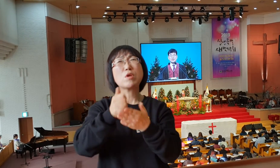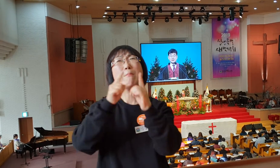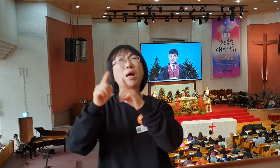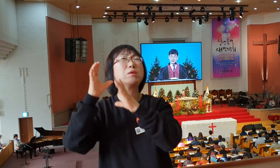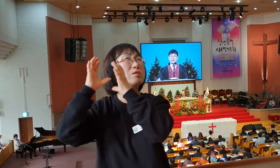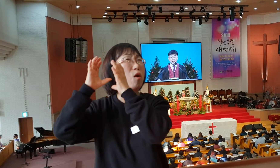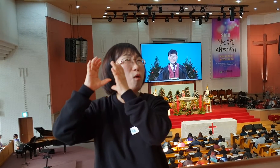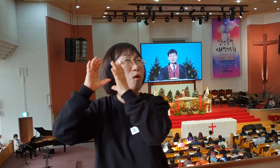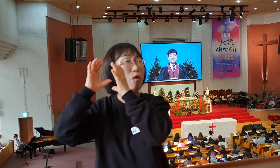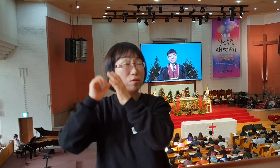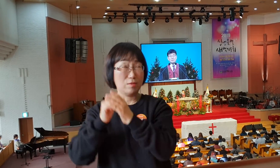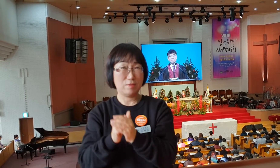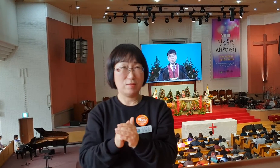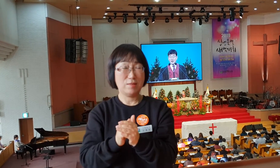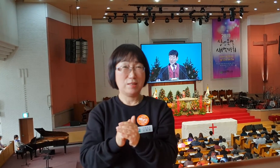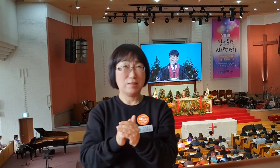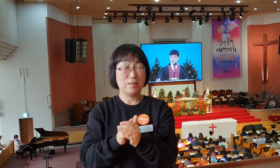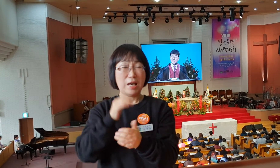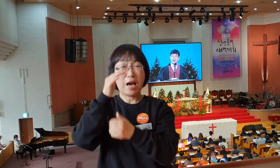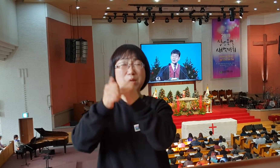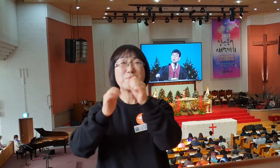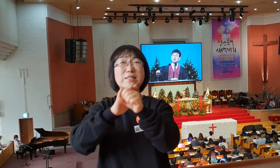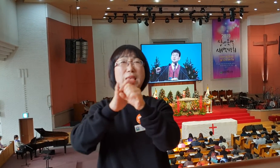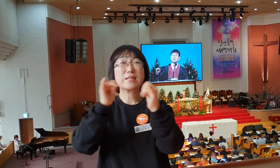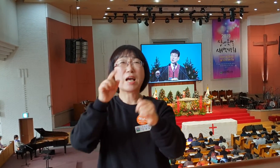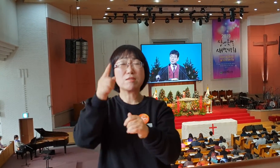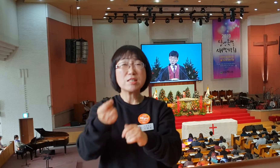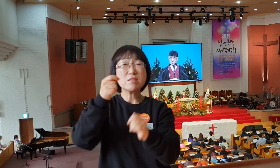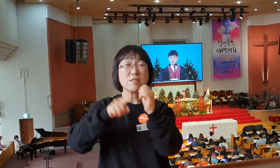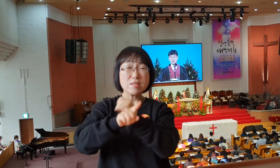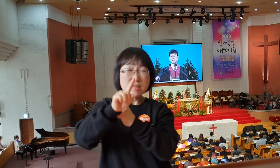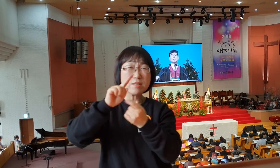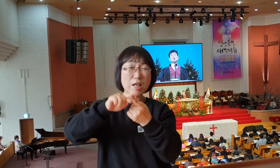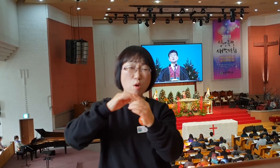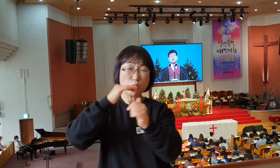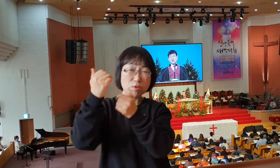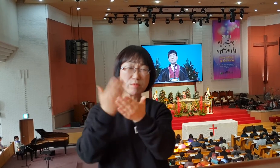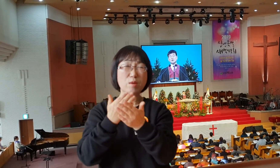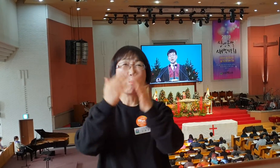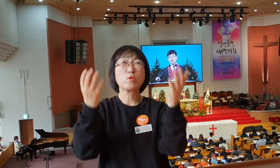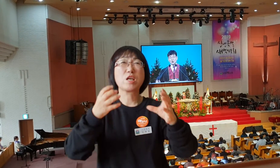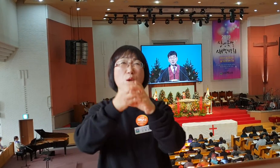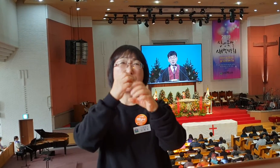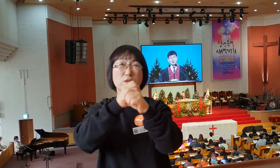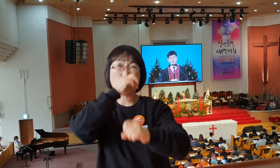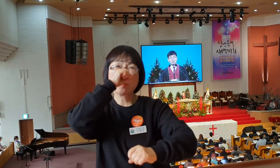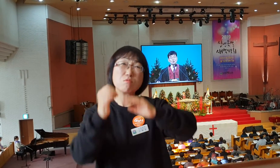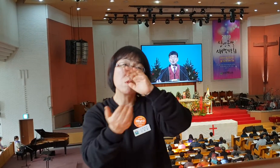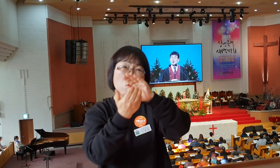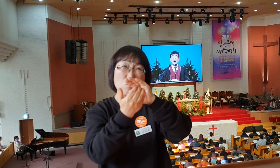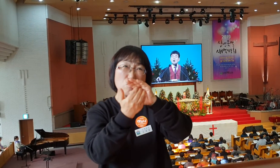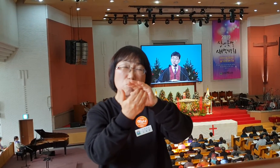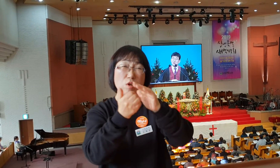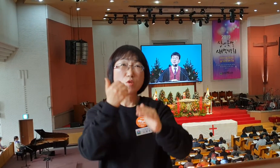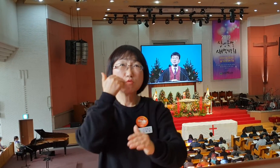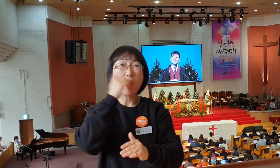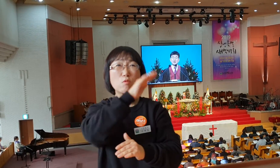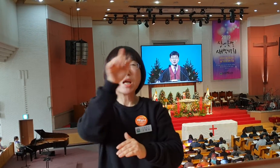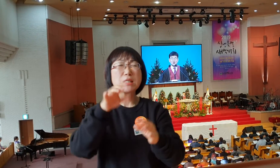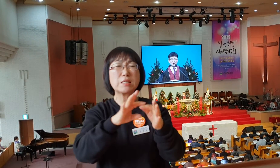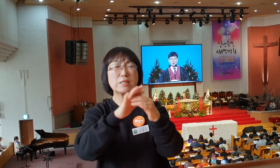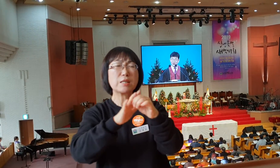얘기합니다 세상은 그의 말을 들어라 하나님의 사랑하는 자고 그 뜻대로 부르시면 이 분야들 모든 것들이 한정하여 서둘러요 누가 하기를